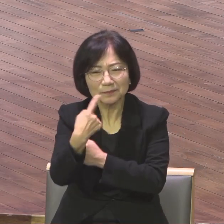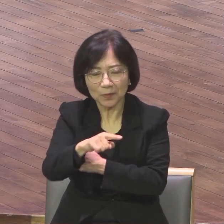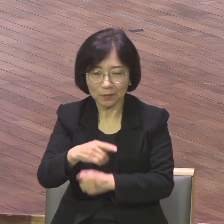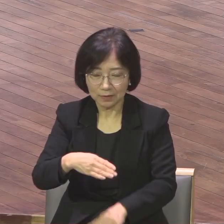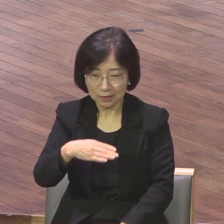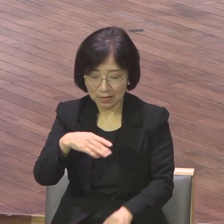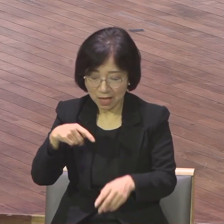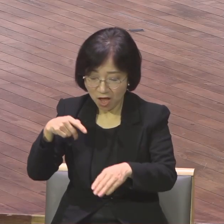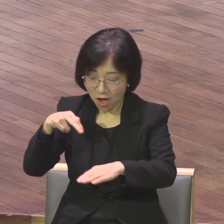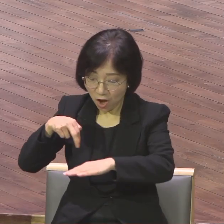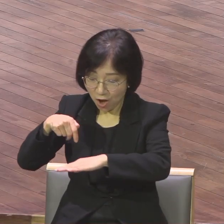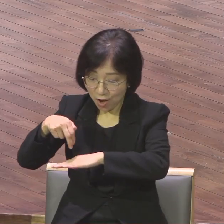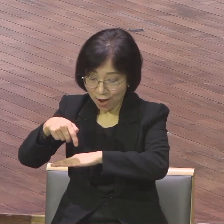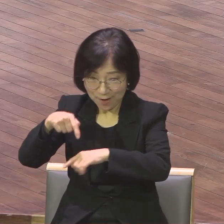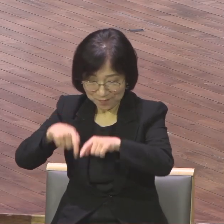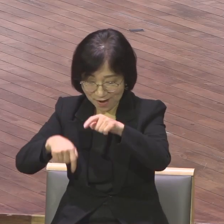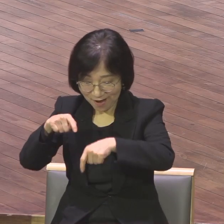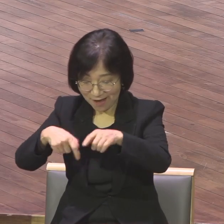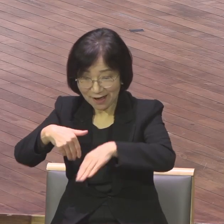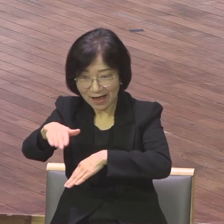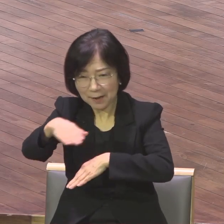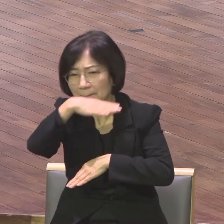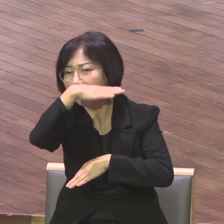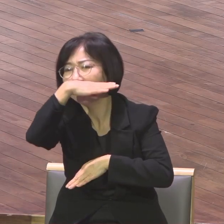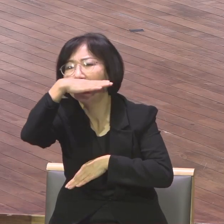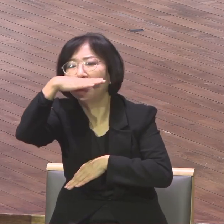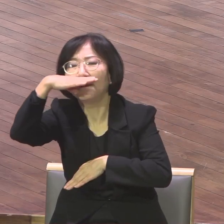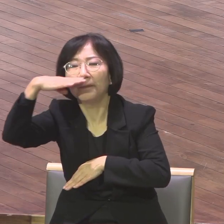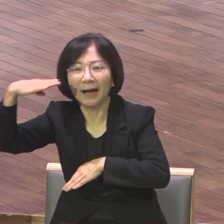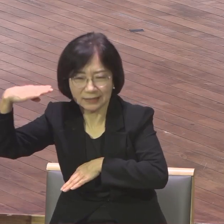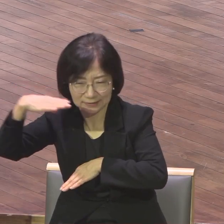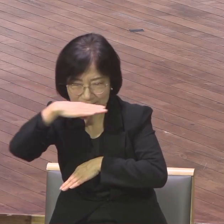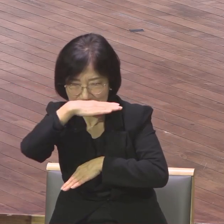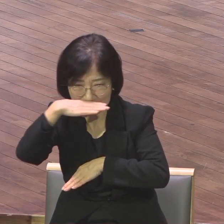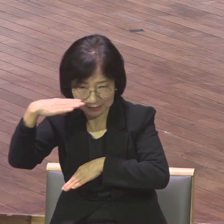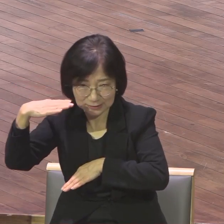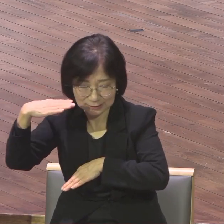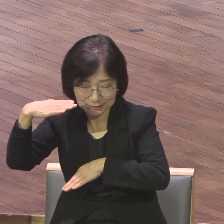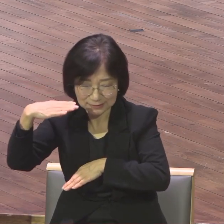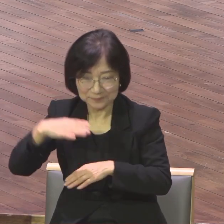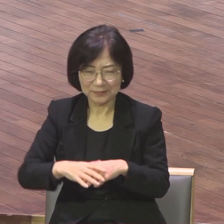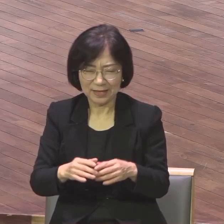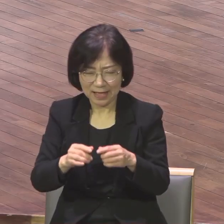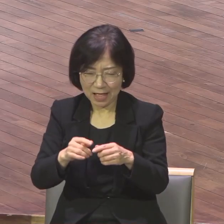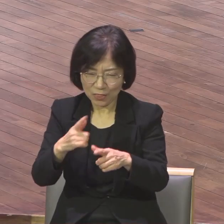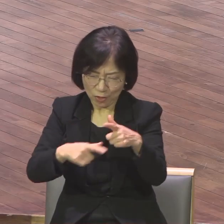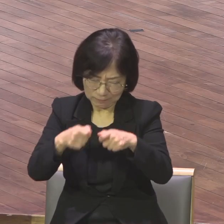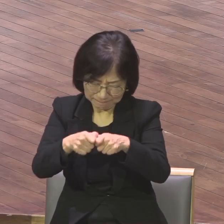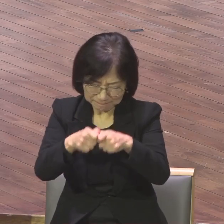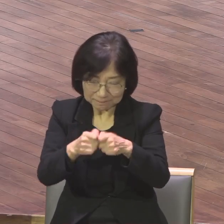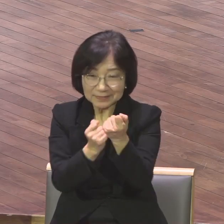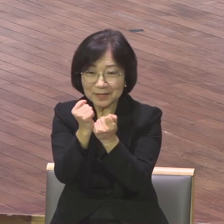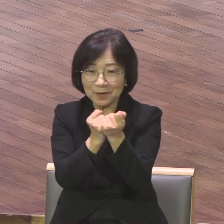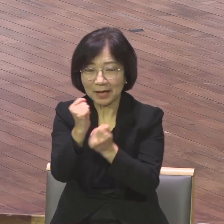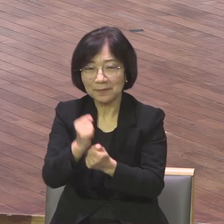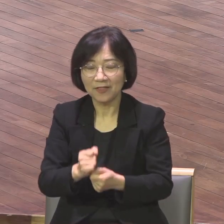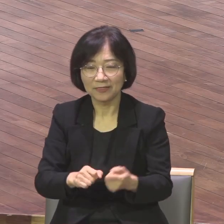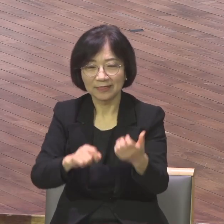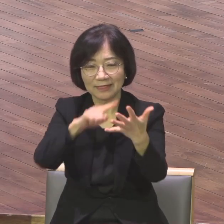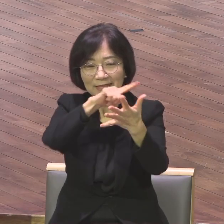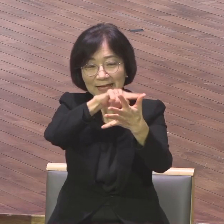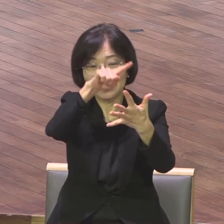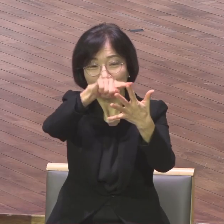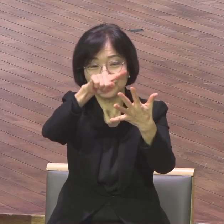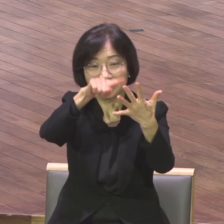걷는다. 좀 더 구체적으로 표현하면 오직 다섯 가지 오직의 자세를